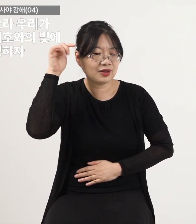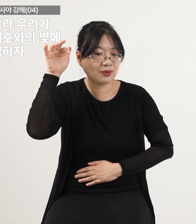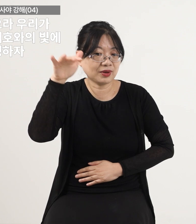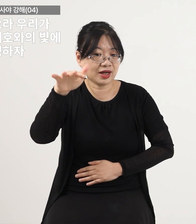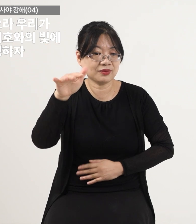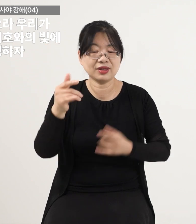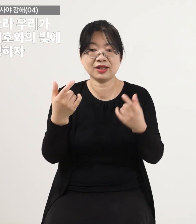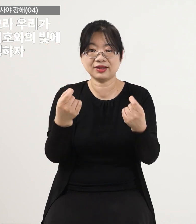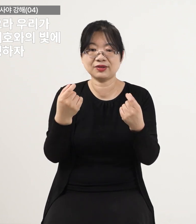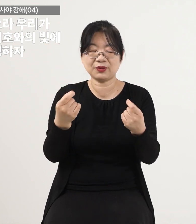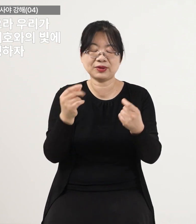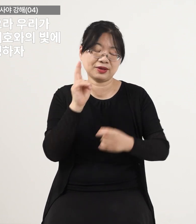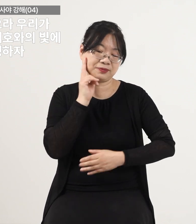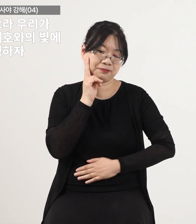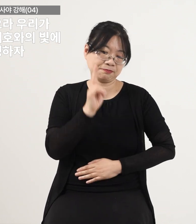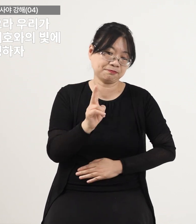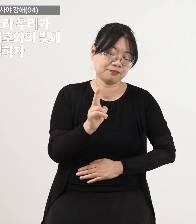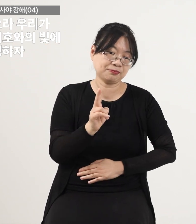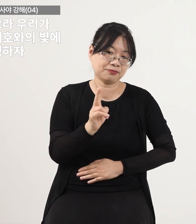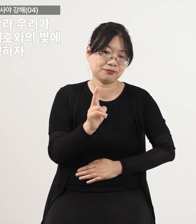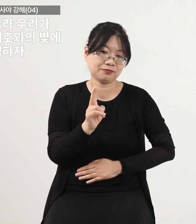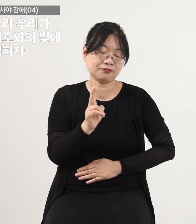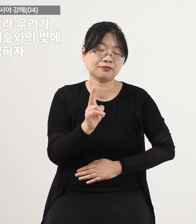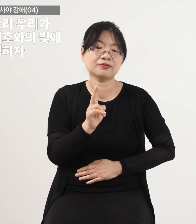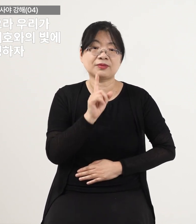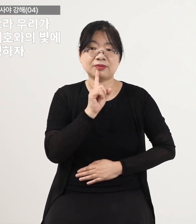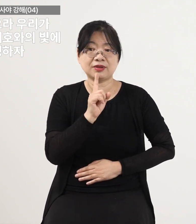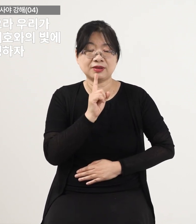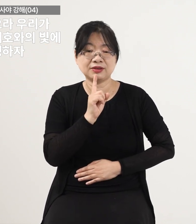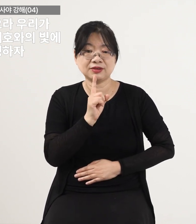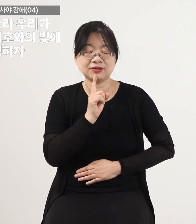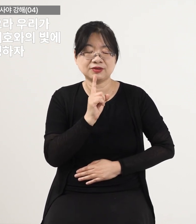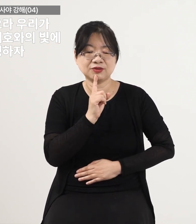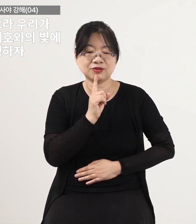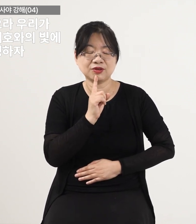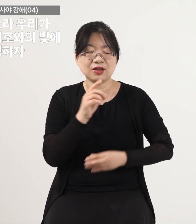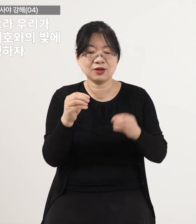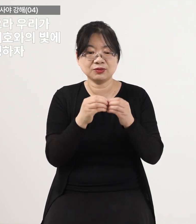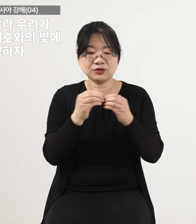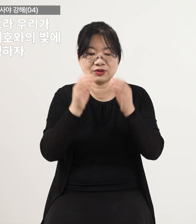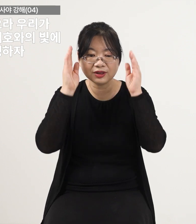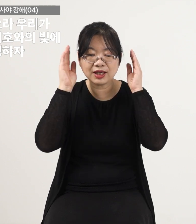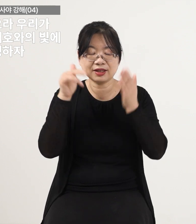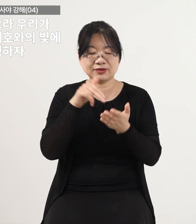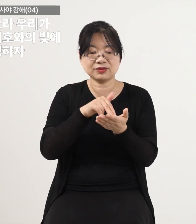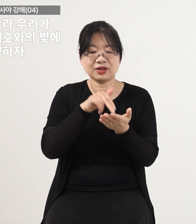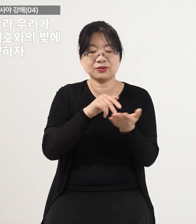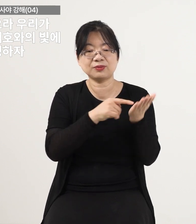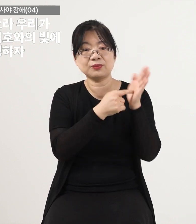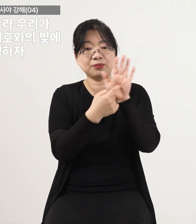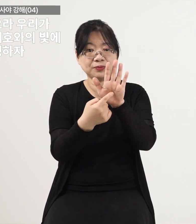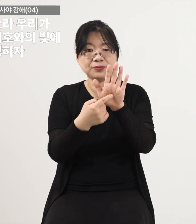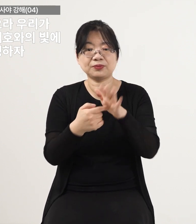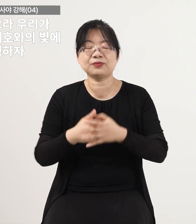사모함이 그렇게 격할 것이다. 이거를 문예적으로 이렇게 표현을 한